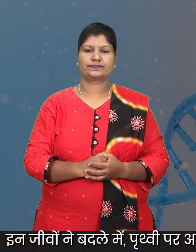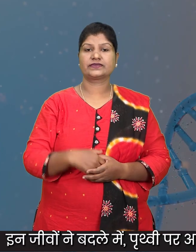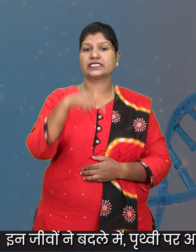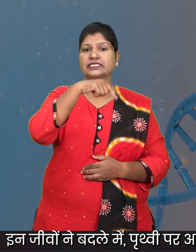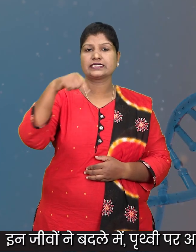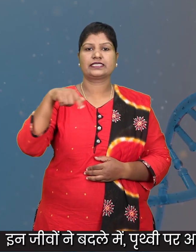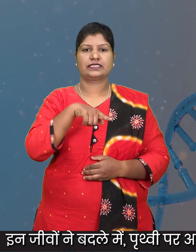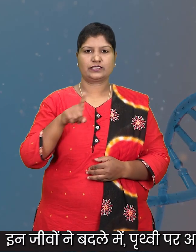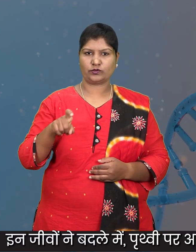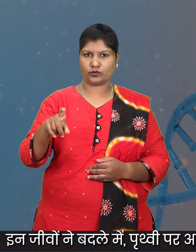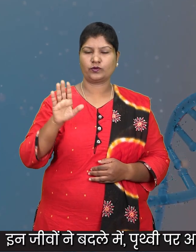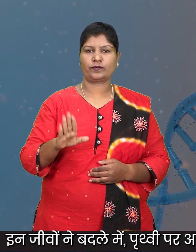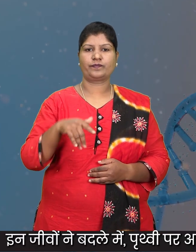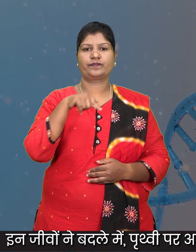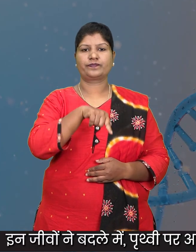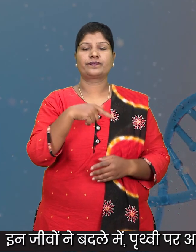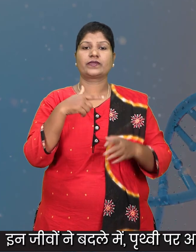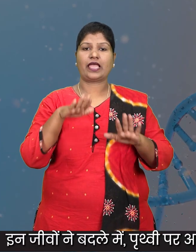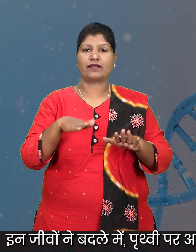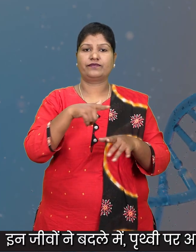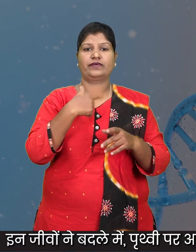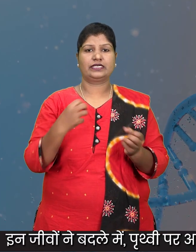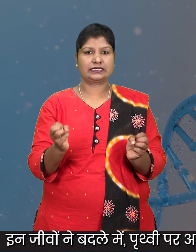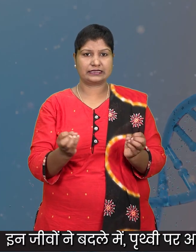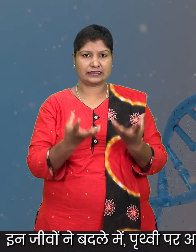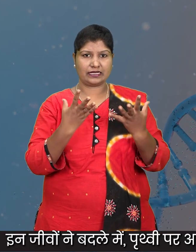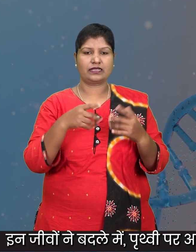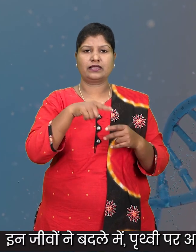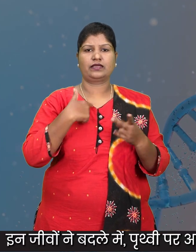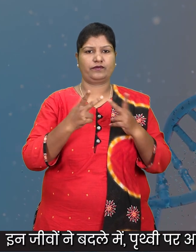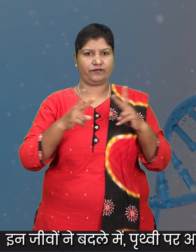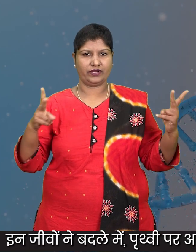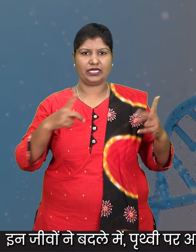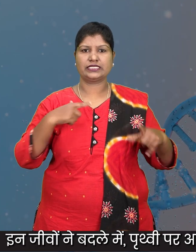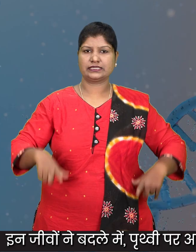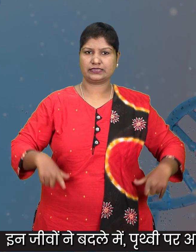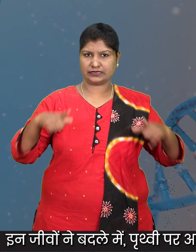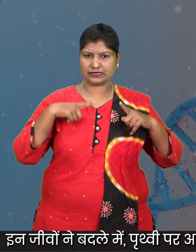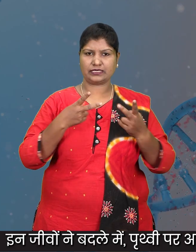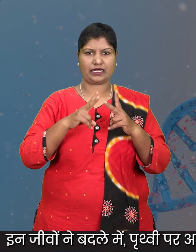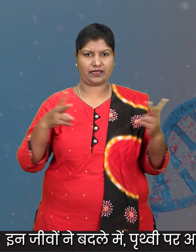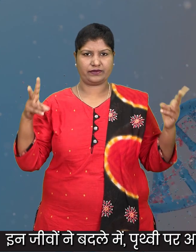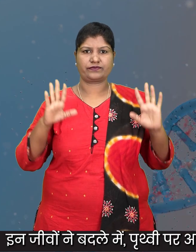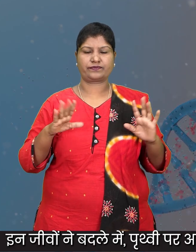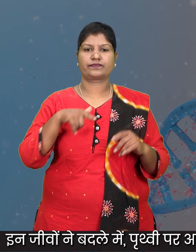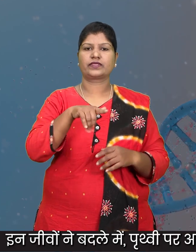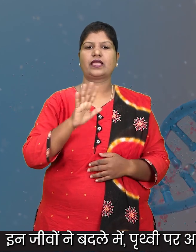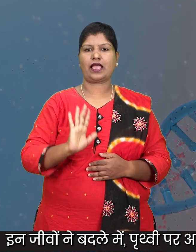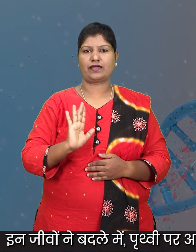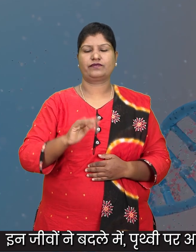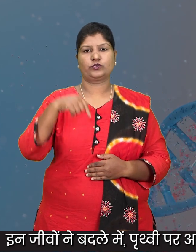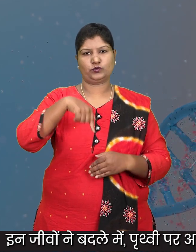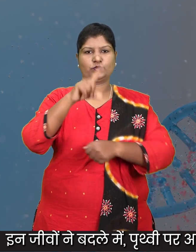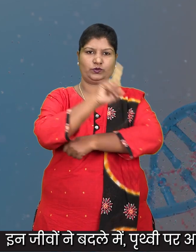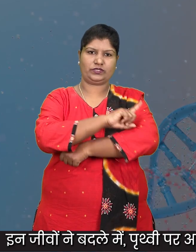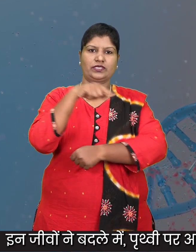इन जीवों ने बदले में पृथ्वी पर आज भी मौजूद विभिन्न प्रकार के जीवन रूपों को जन्म